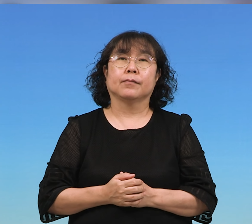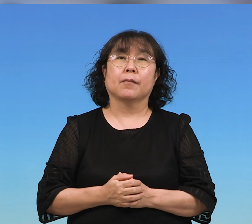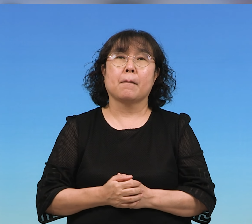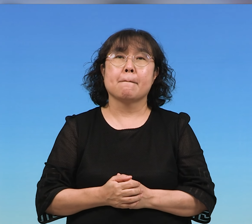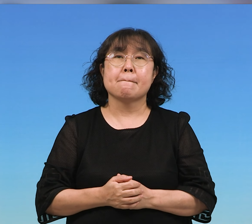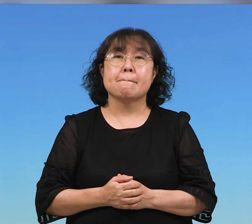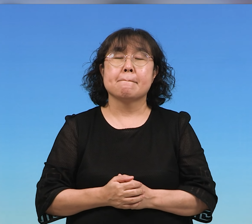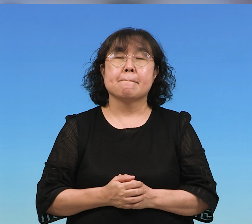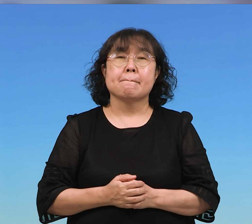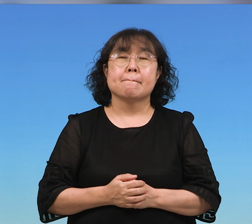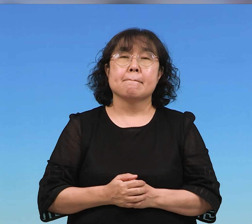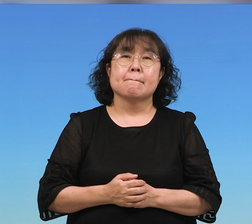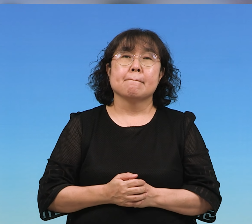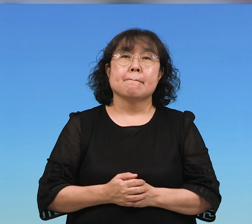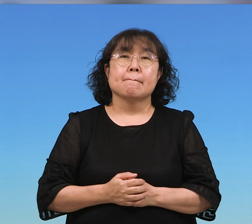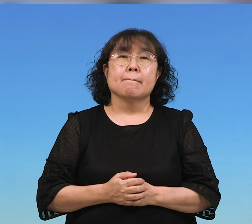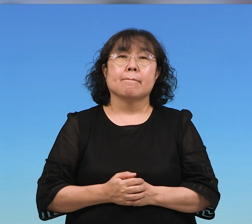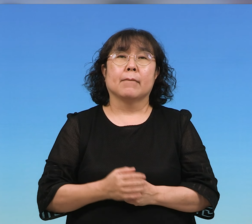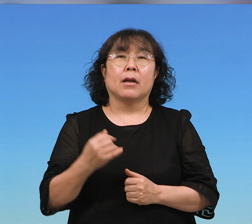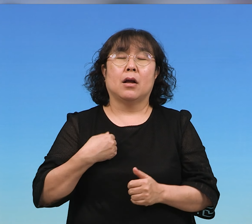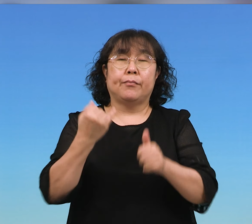아름다움이 느껴지는 거 아니겠습니까?